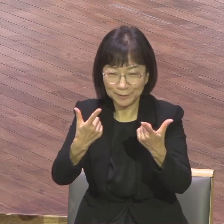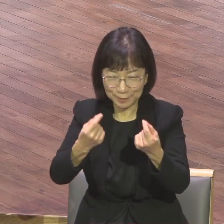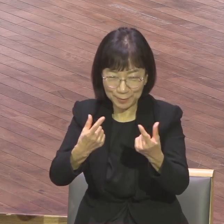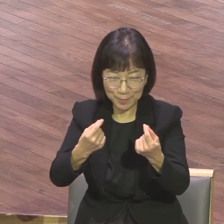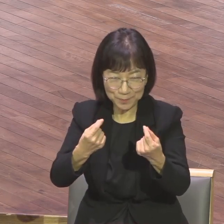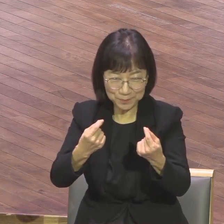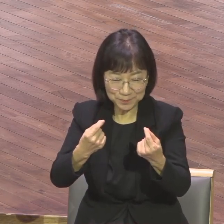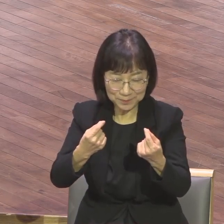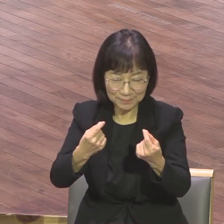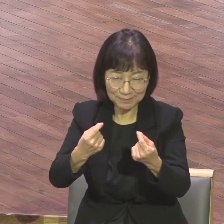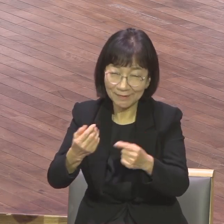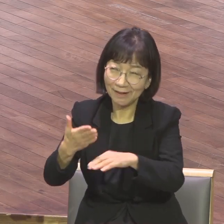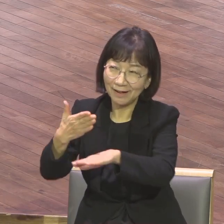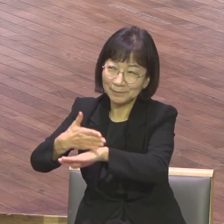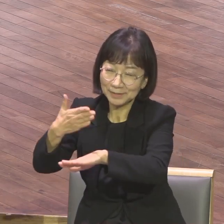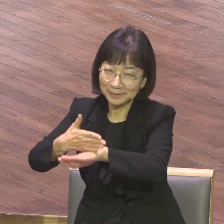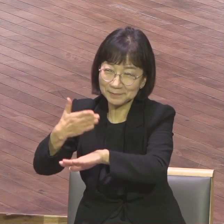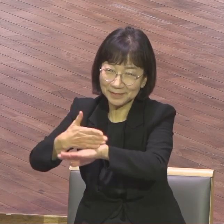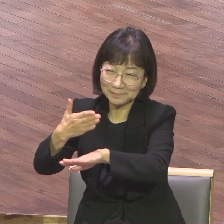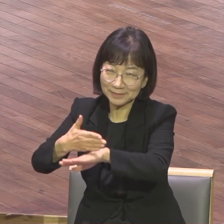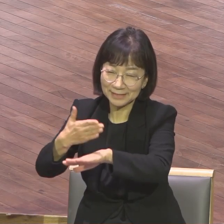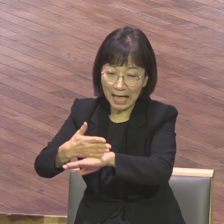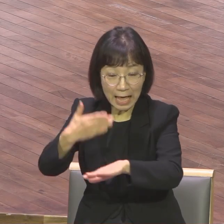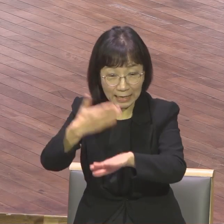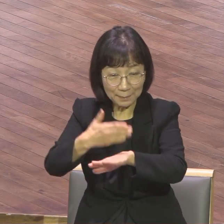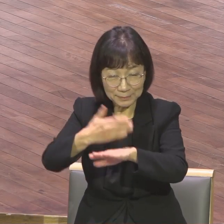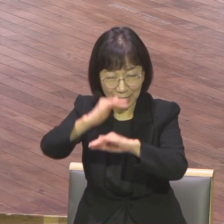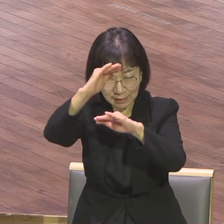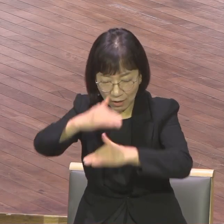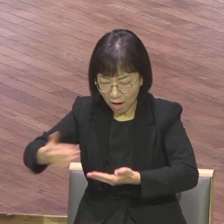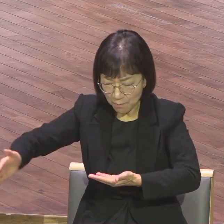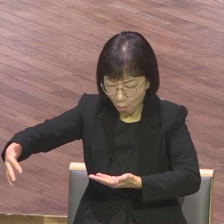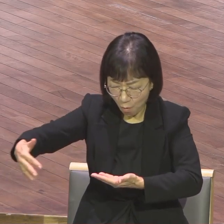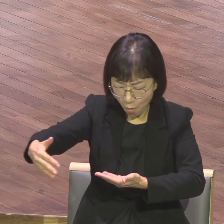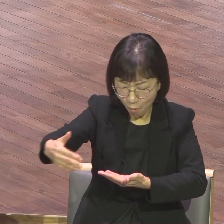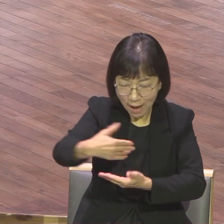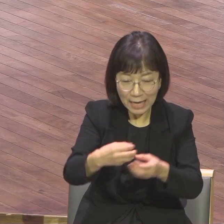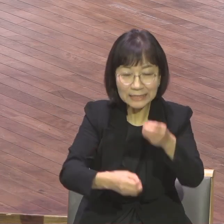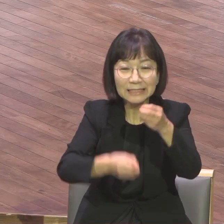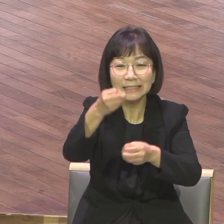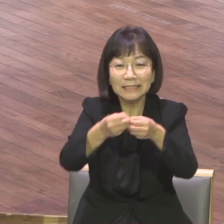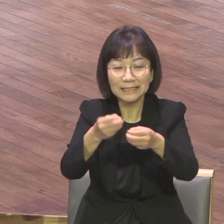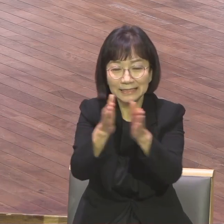그 감사를 고백한 시들을 모은 책이 바로 감사는 밥이다라는